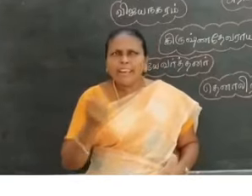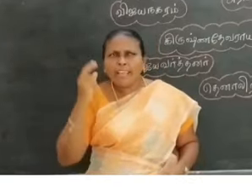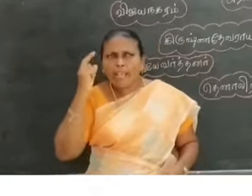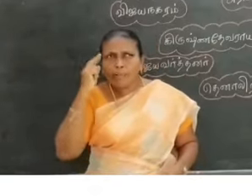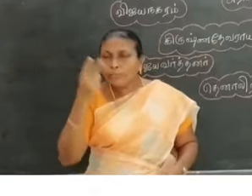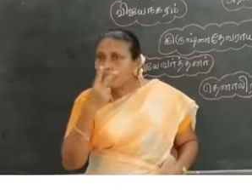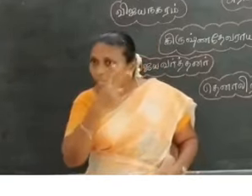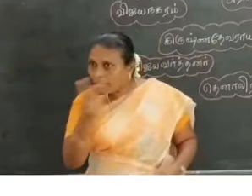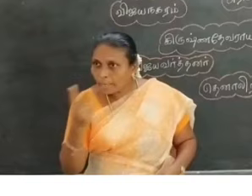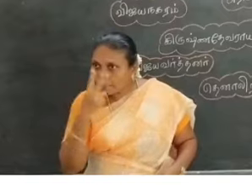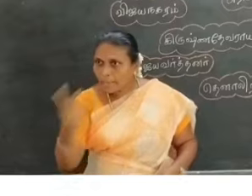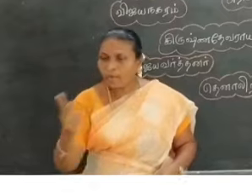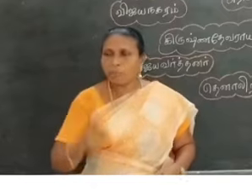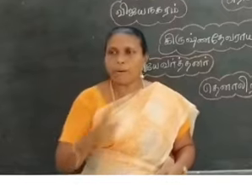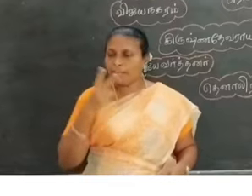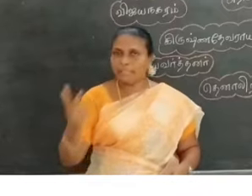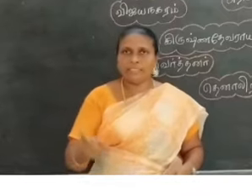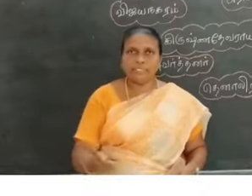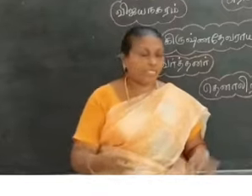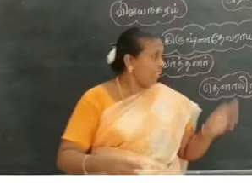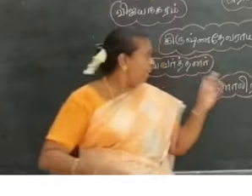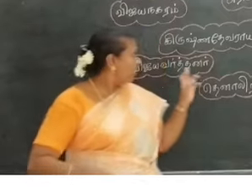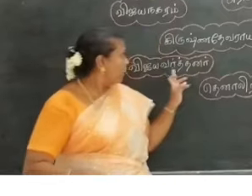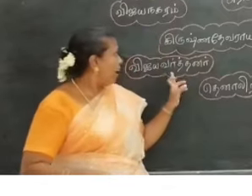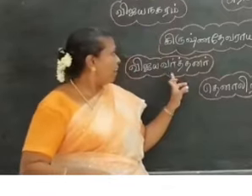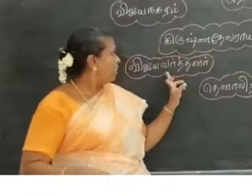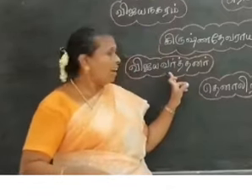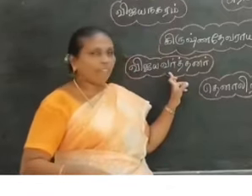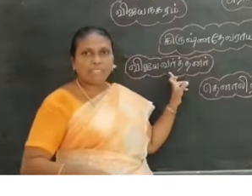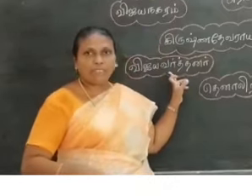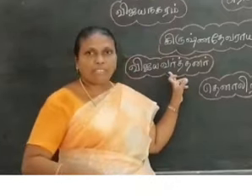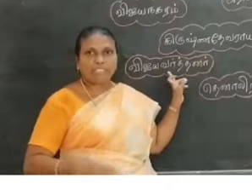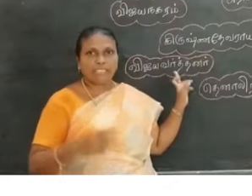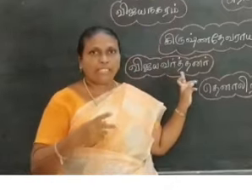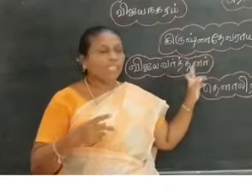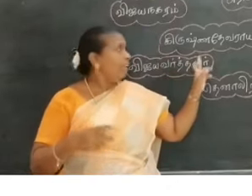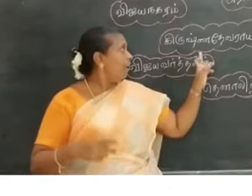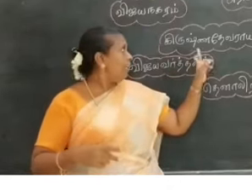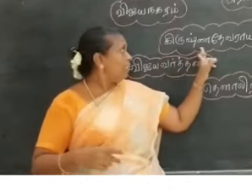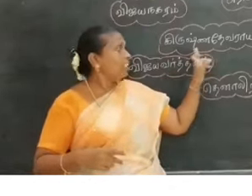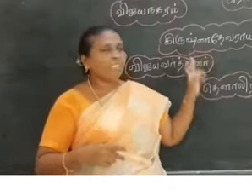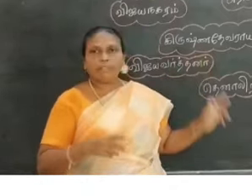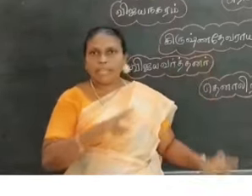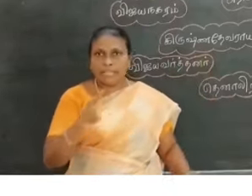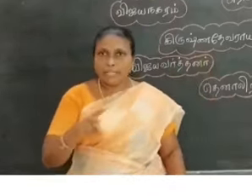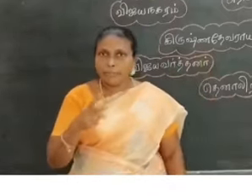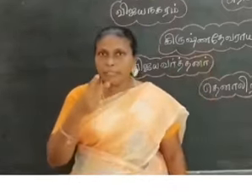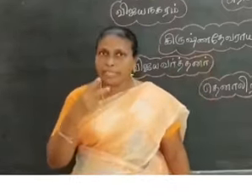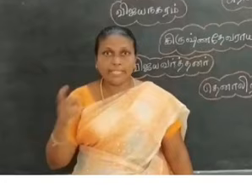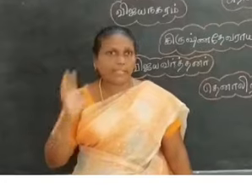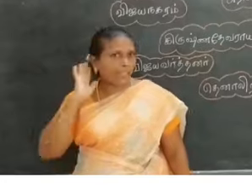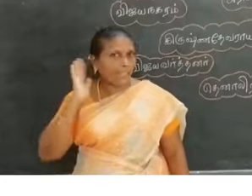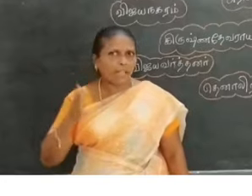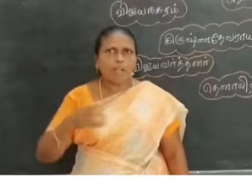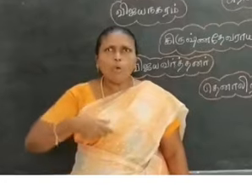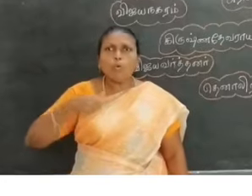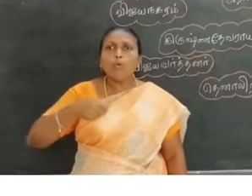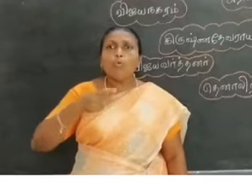என்ன அப்படின்னு சொல்லி எல்லாரும் பார்க்கறது. இந்த ராஜா விஜயவர்தனன் கிருஷ்ணதேவராய ரெண்டு பேரும் கேட்கிறாங்க,